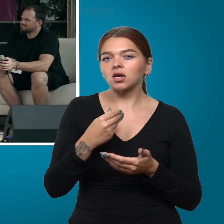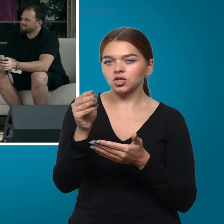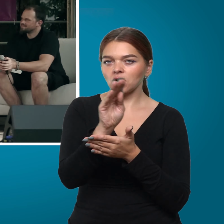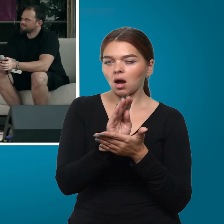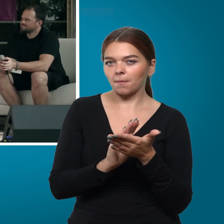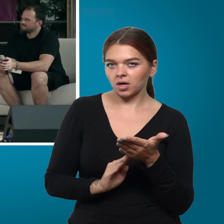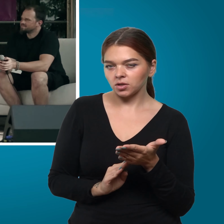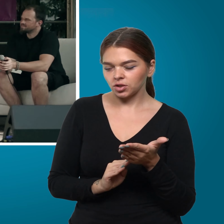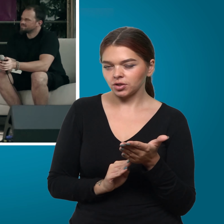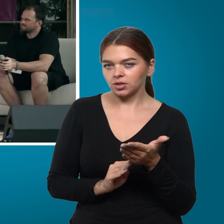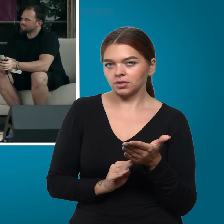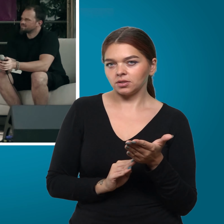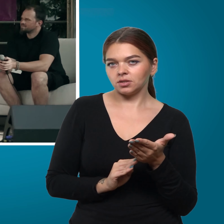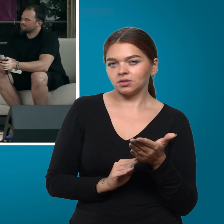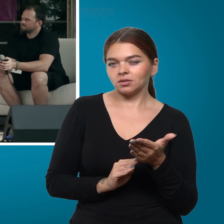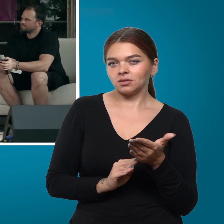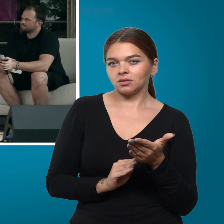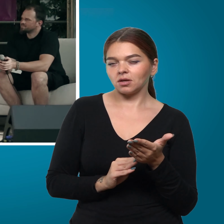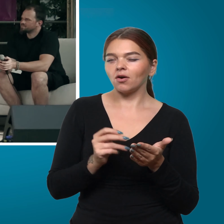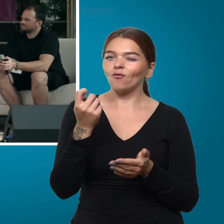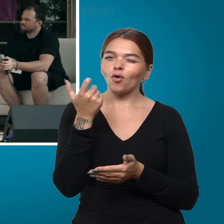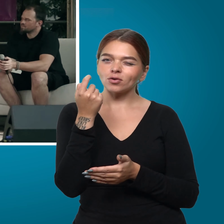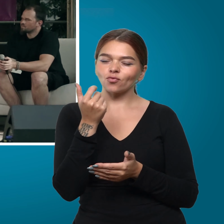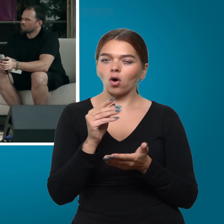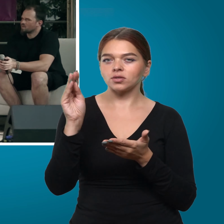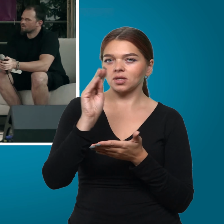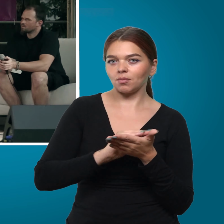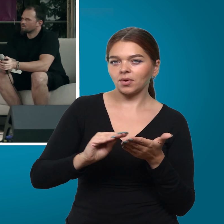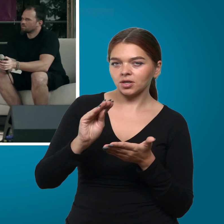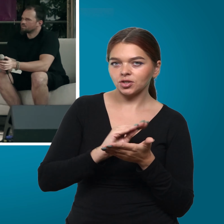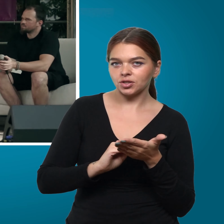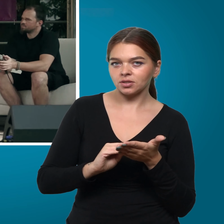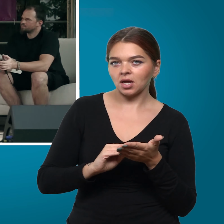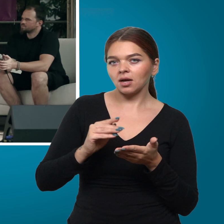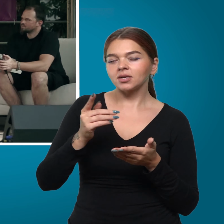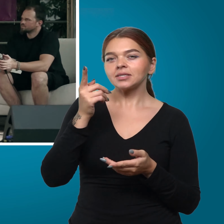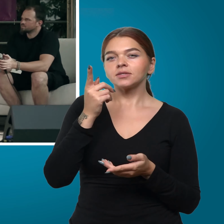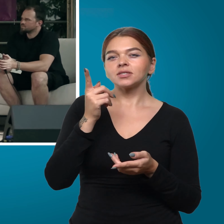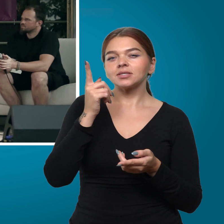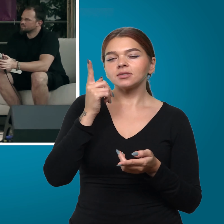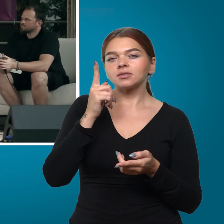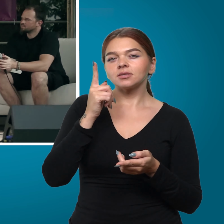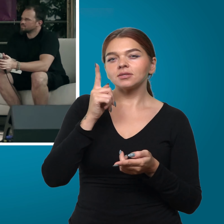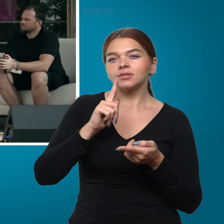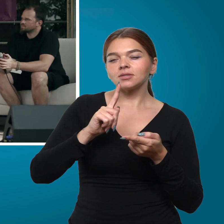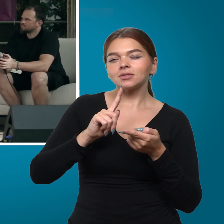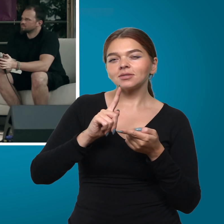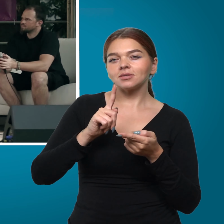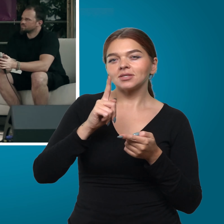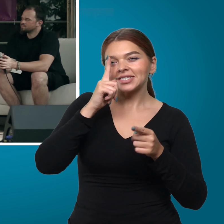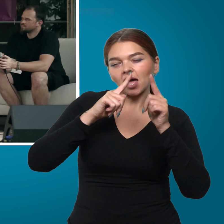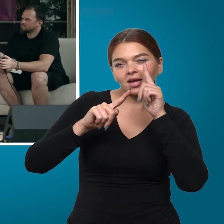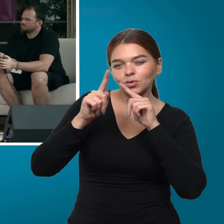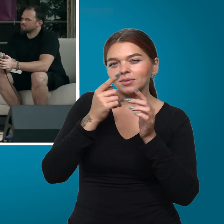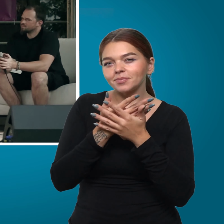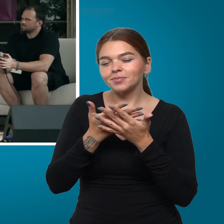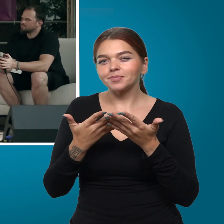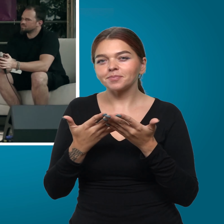nedaug, bet aš norėjau paklausti apskritai apie tabų temas paauglių literatūroje. Yra kažkokių, jūs turit kažkokių